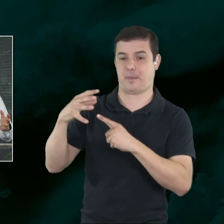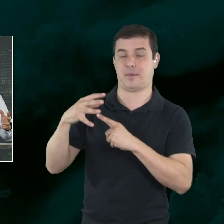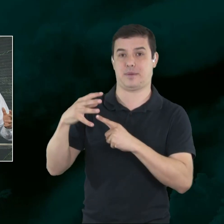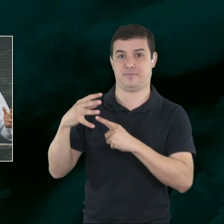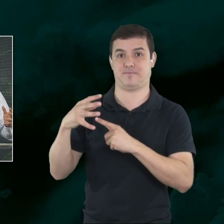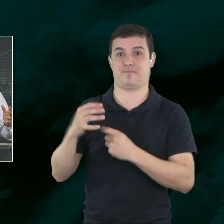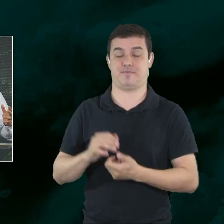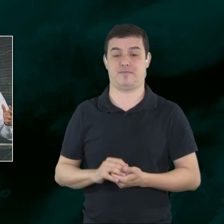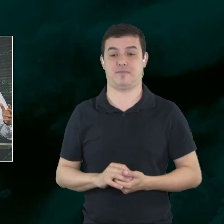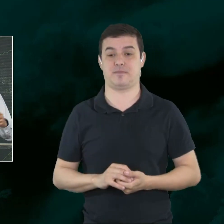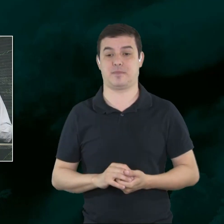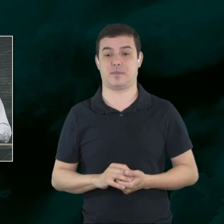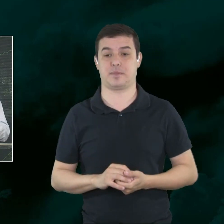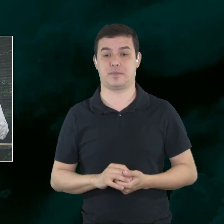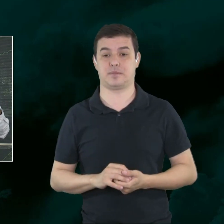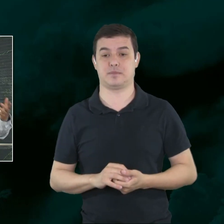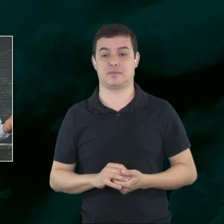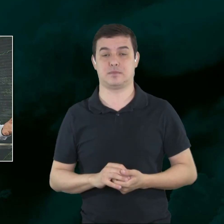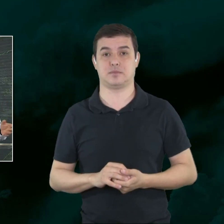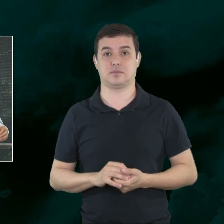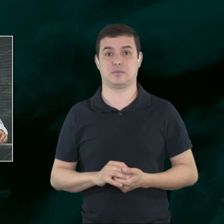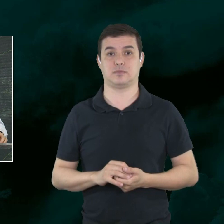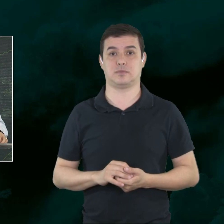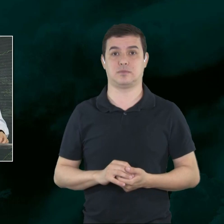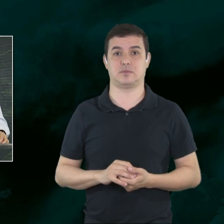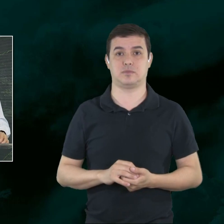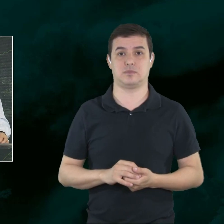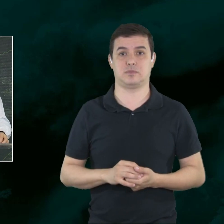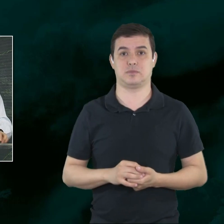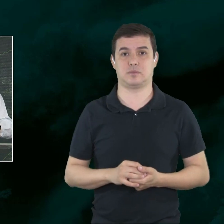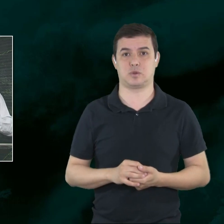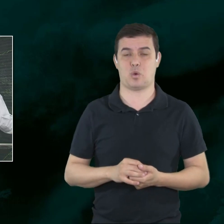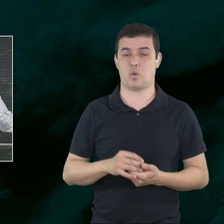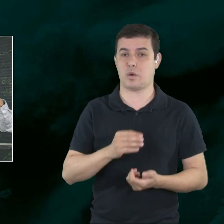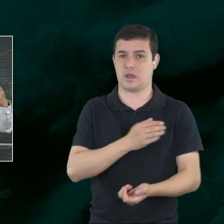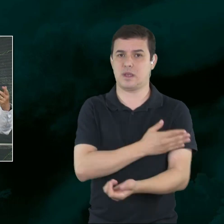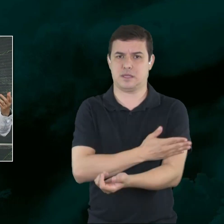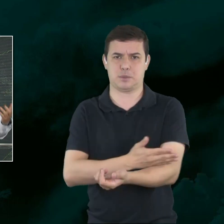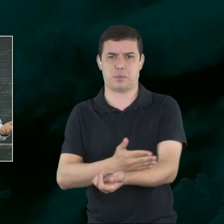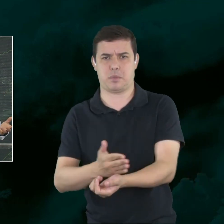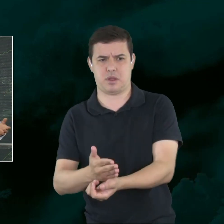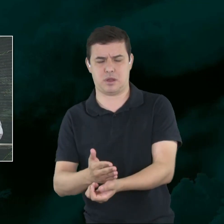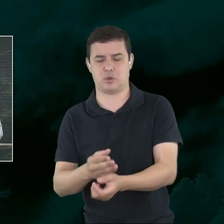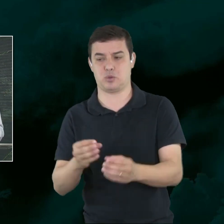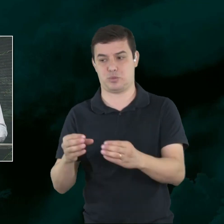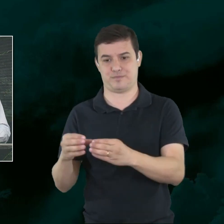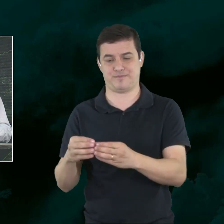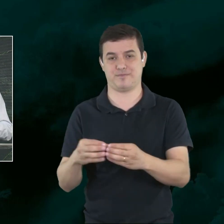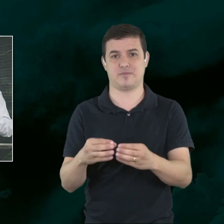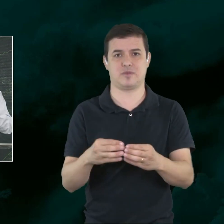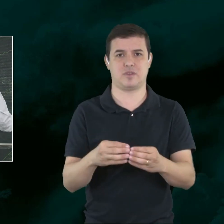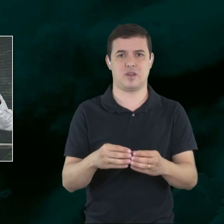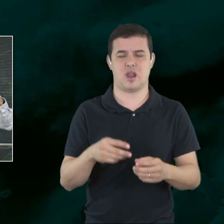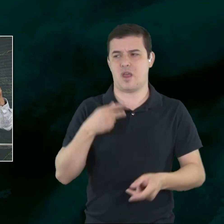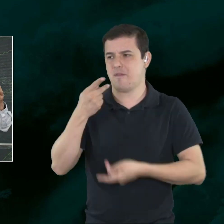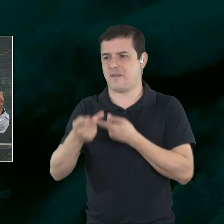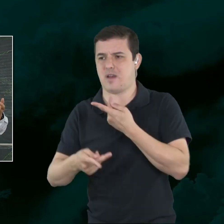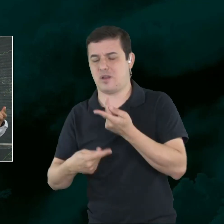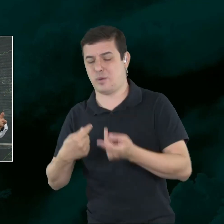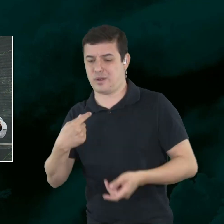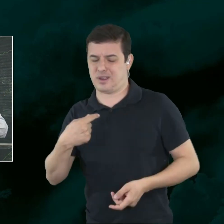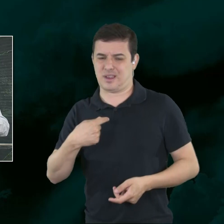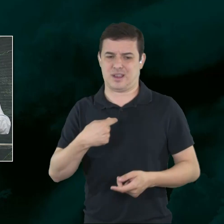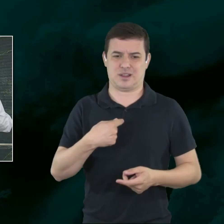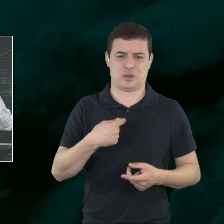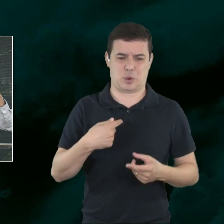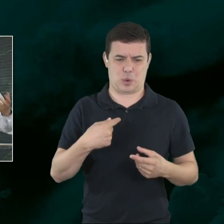pedem para serem tratados com dignidade e mostram, né, muitas injustiças,